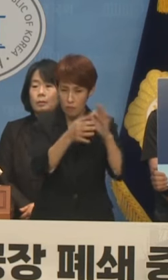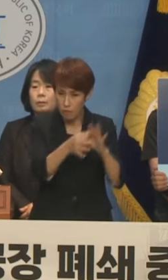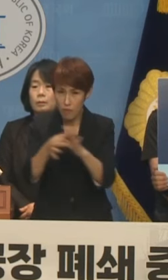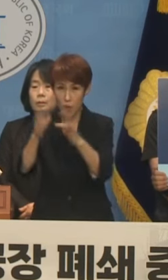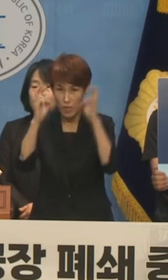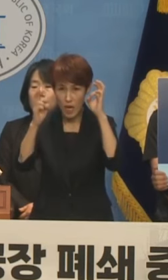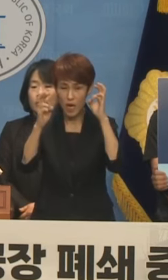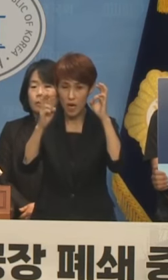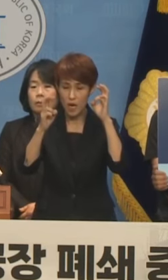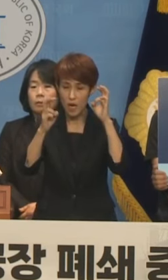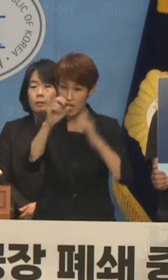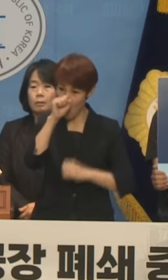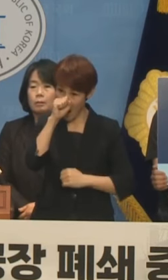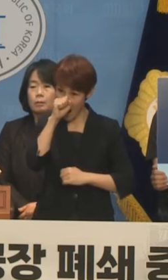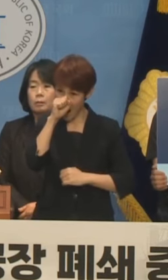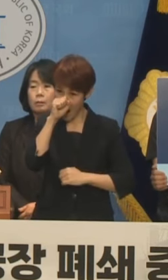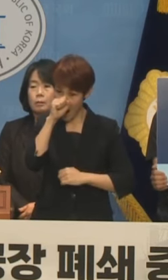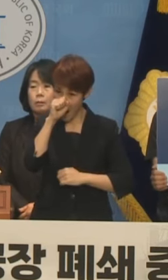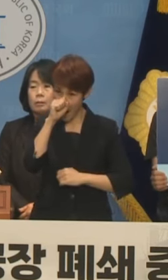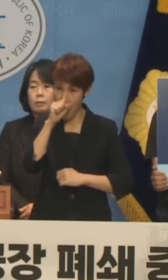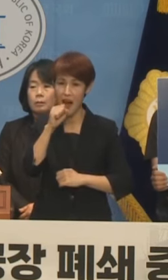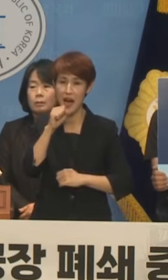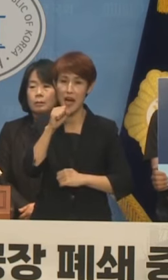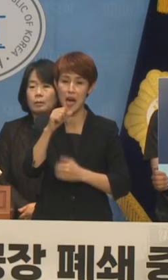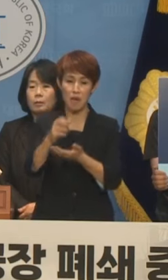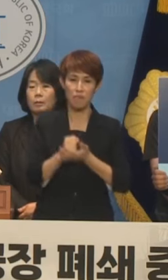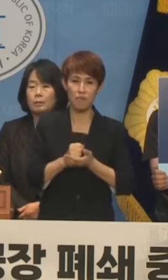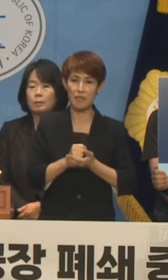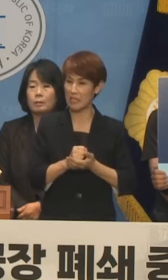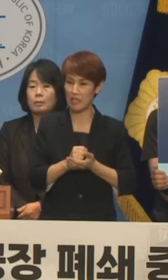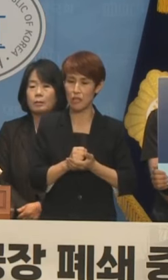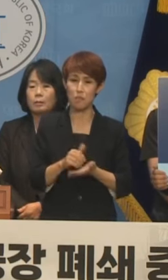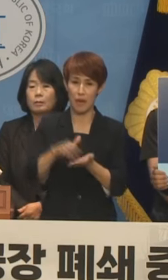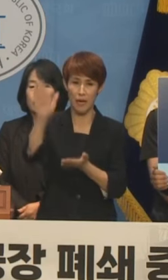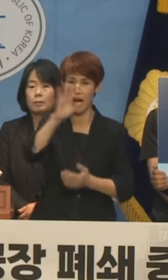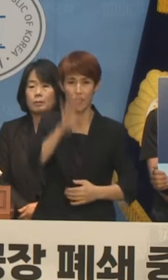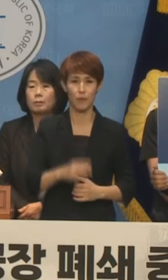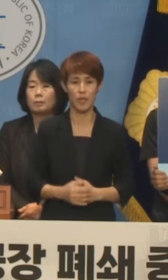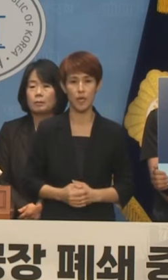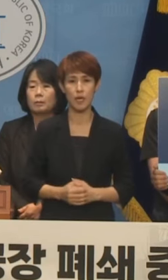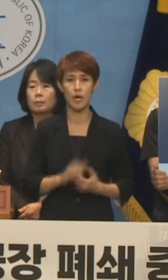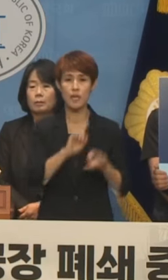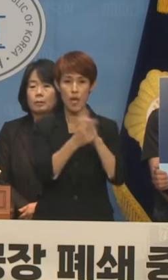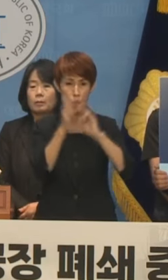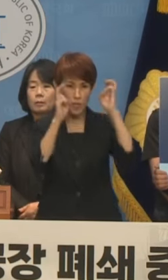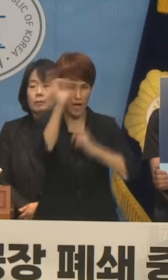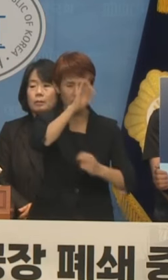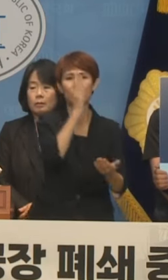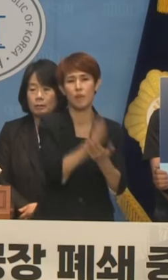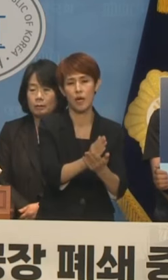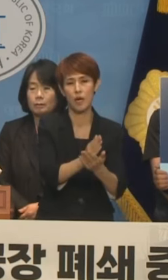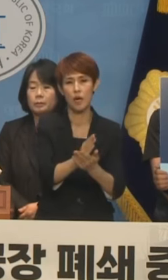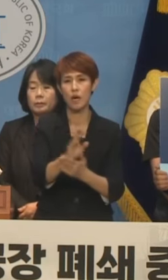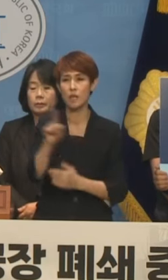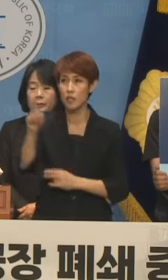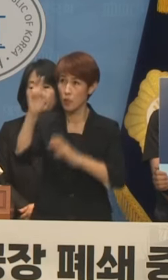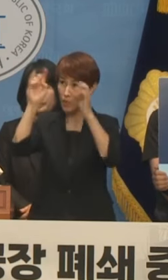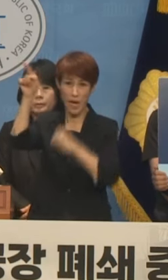달면 삼키고 스면 뱉어버리는 그런 존재가 아닙니다. 대체 생산업체 찾지 말고 말레